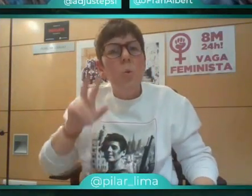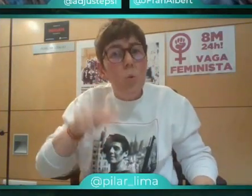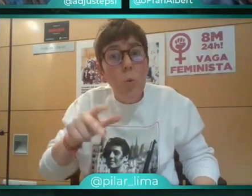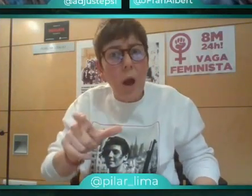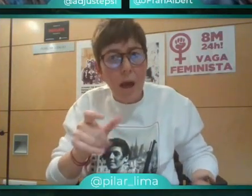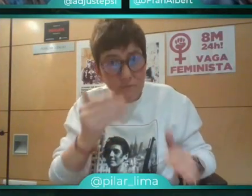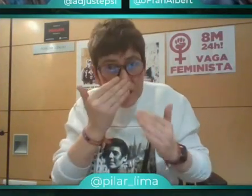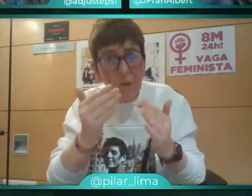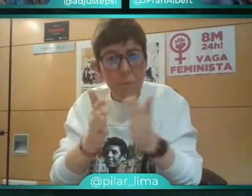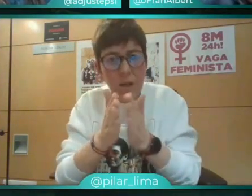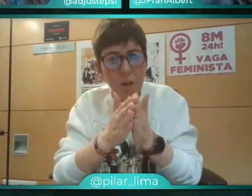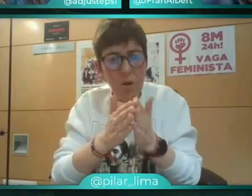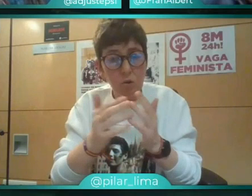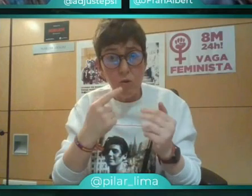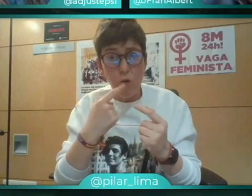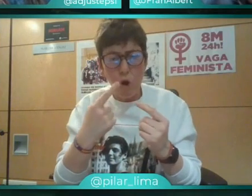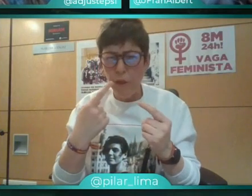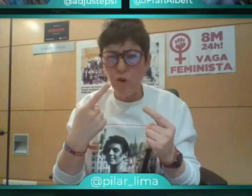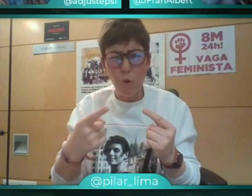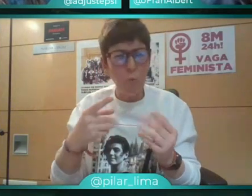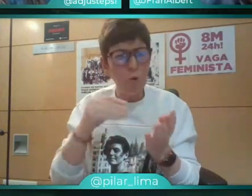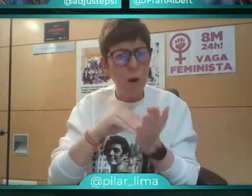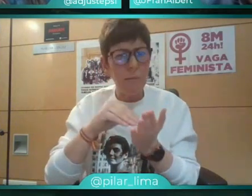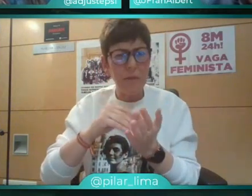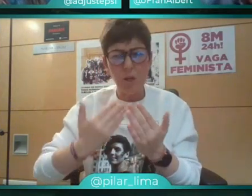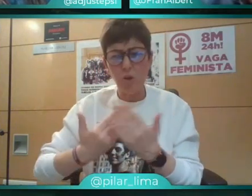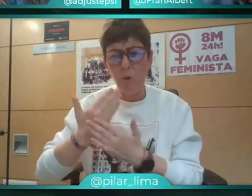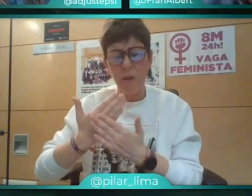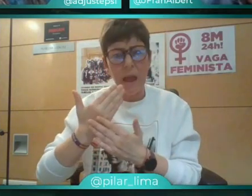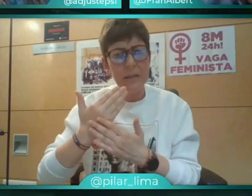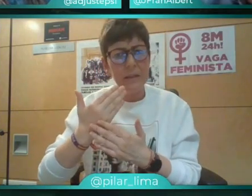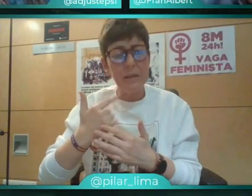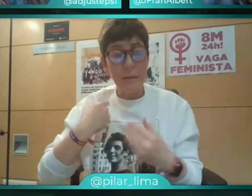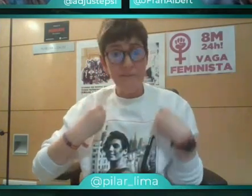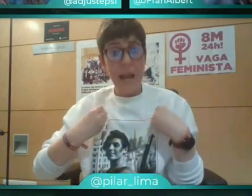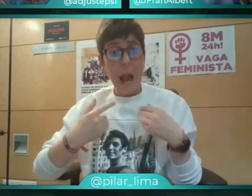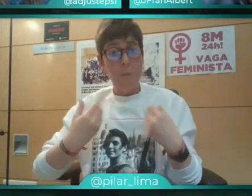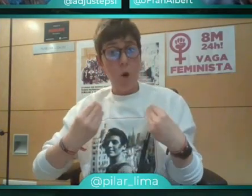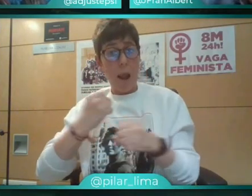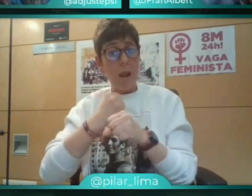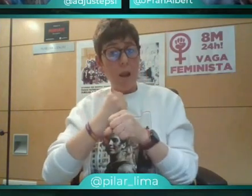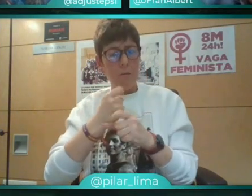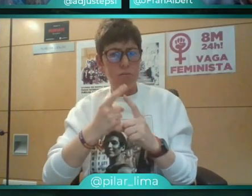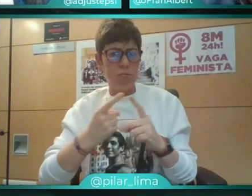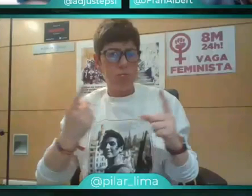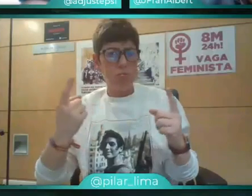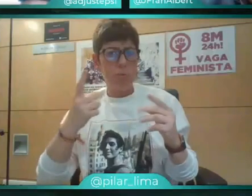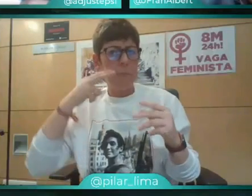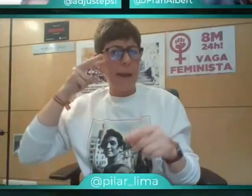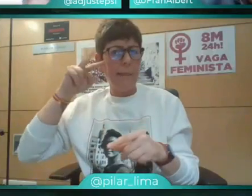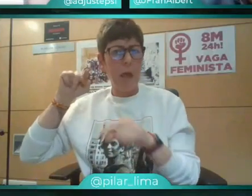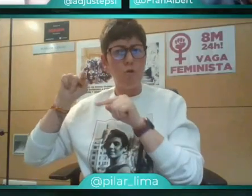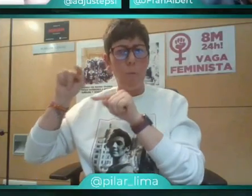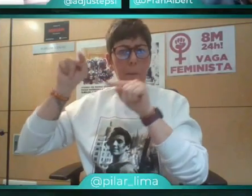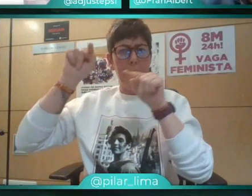sí sí es curioso de verdad compañeros yo lo he dicho muchas veces y es que en estos días bueno durante